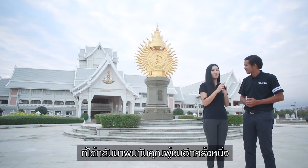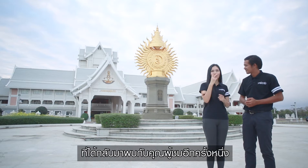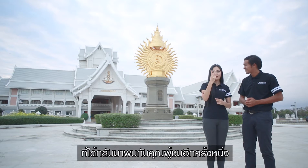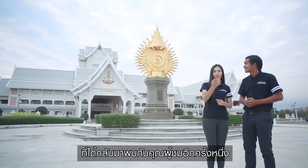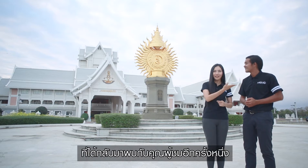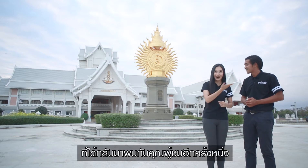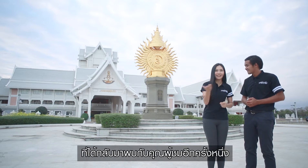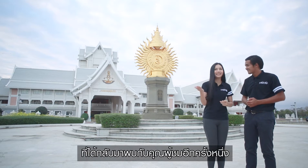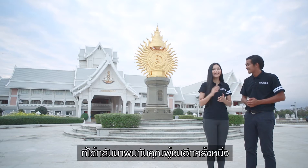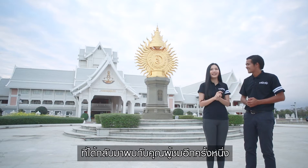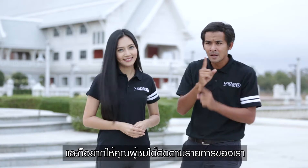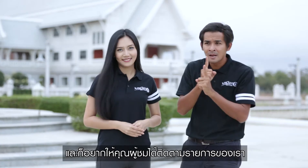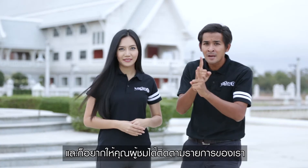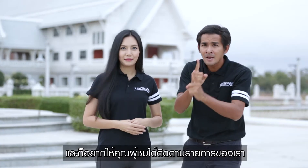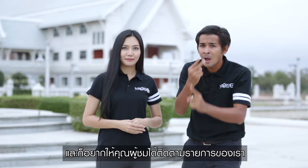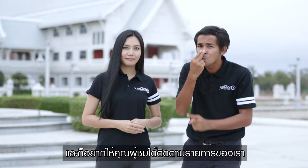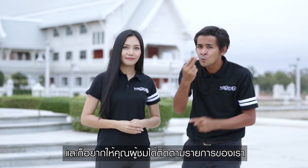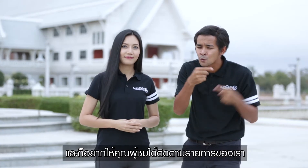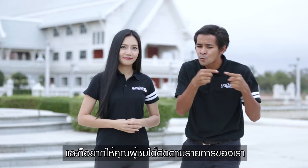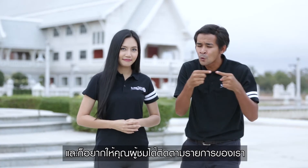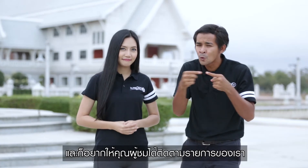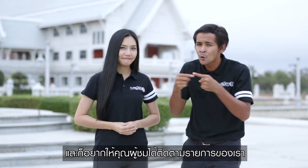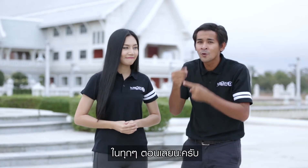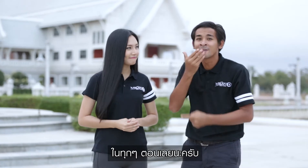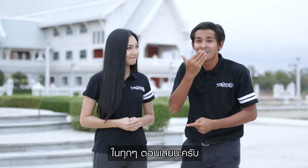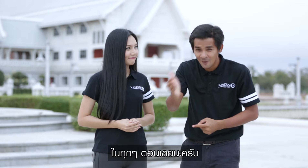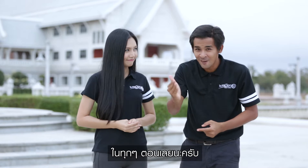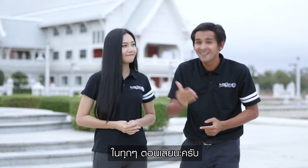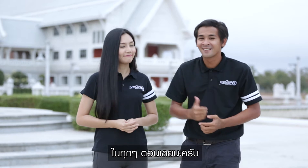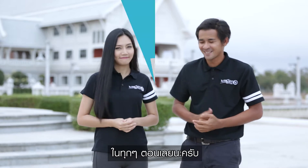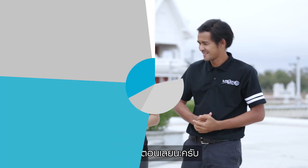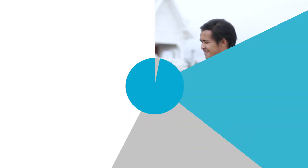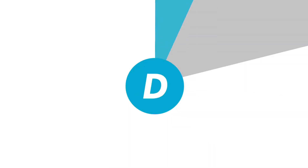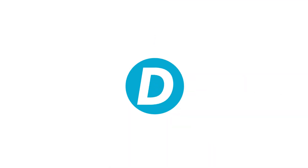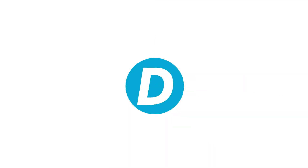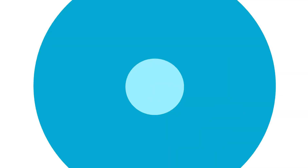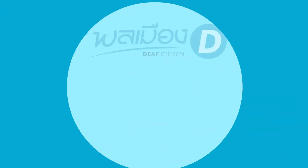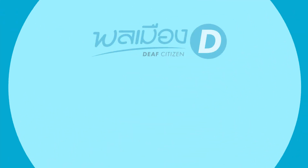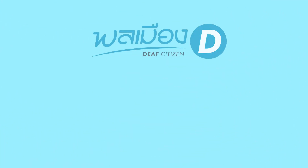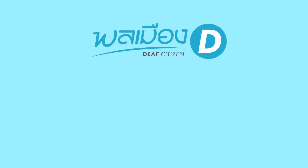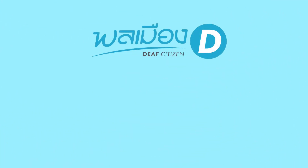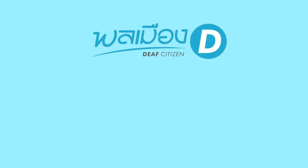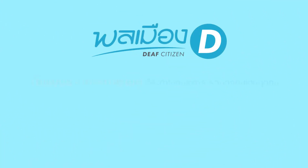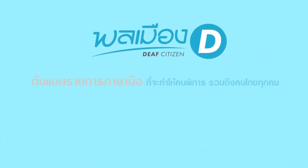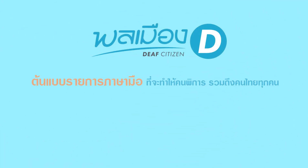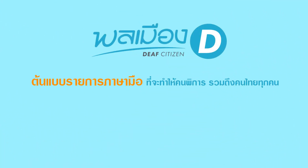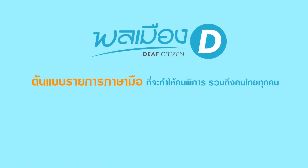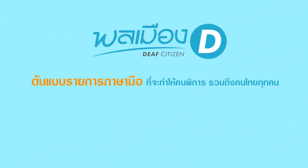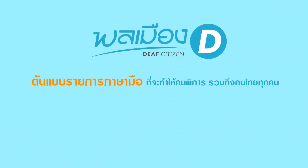คุณผู้ชมอีกครั้งหนึ่ง แล้วก็อยากให้คุณผู้ชมได้ติดตามรายการของเราในทุกๆตอนเลยนะครับรายการพลเมืองดีต้นแบบรายการ